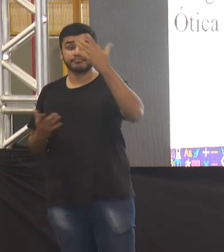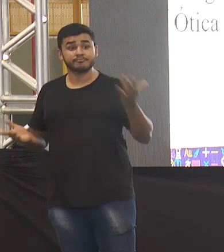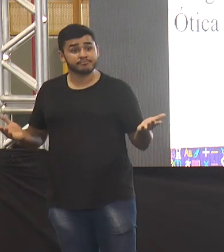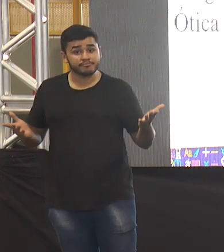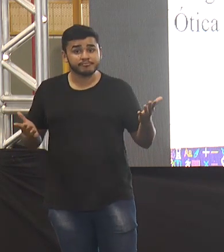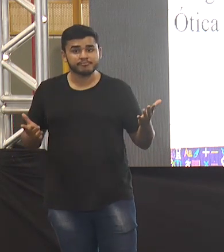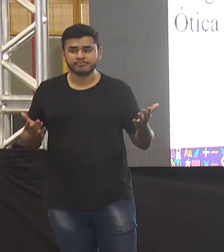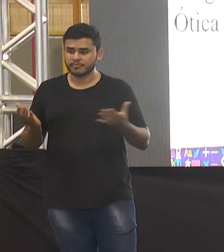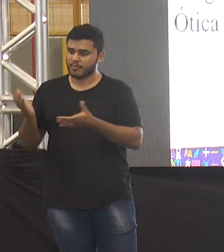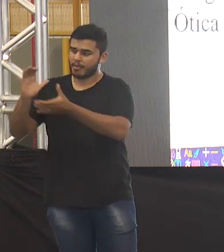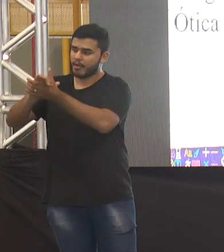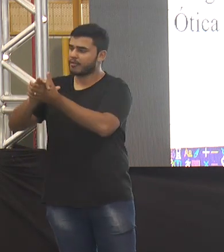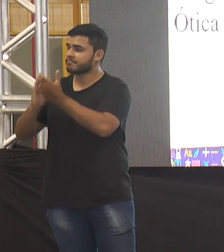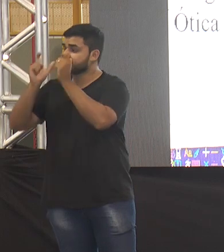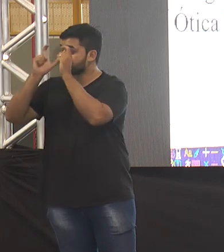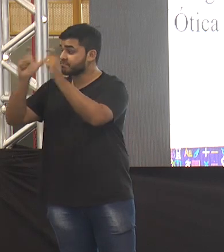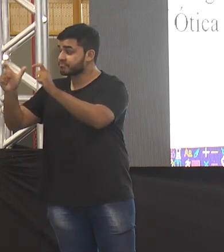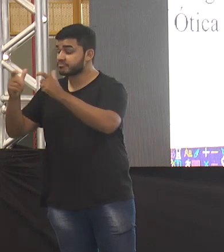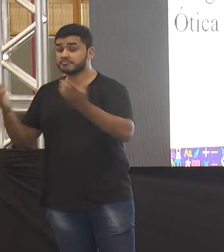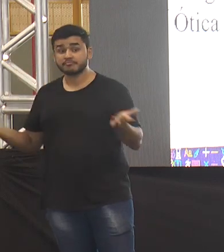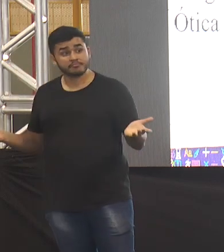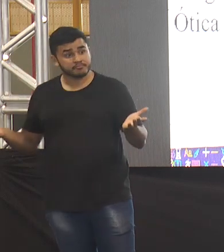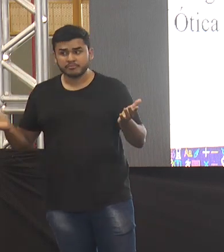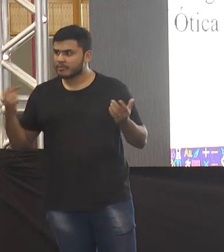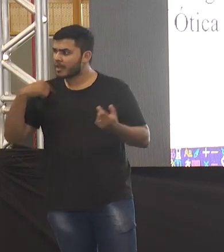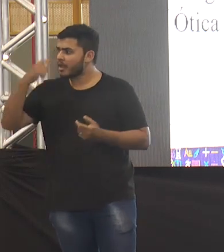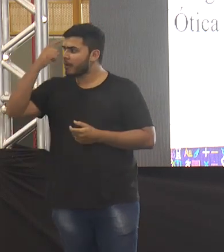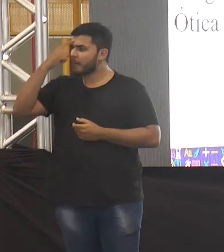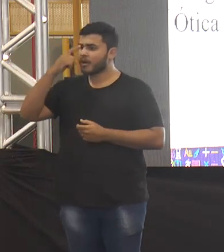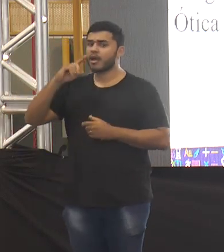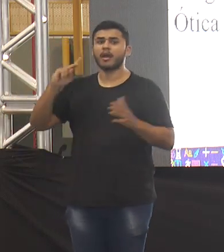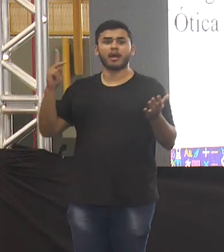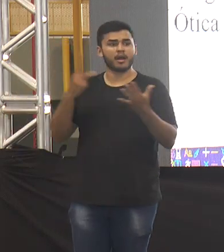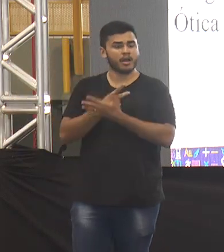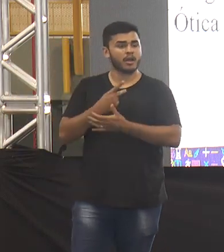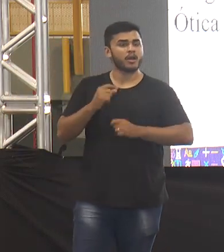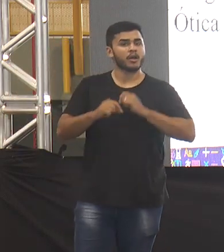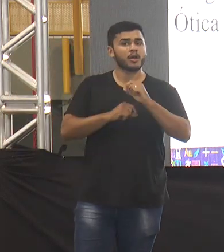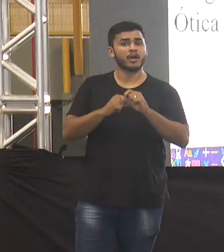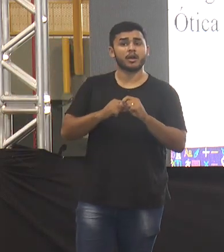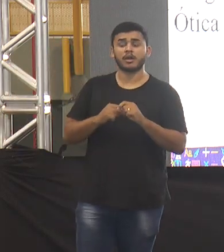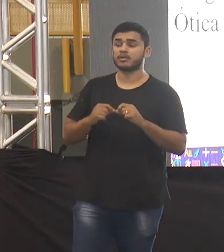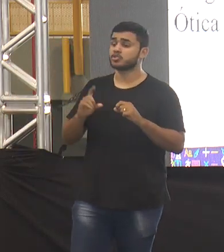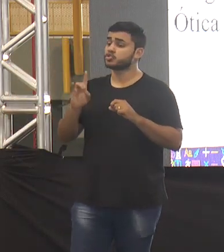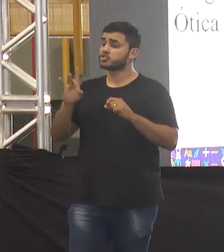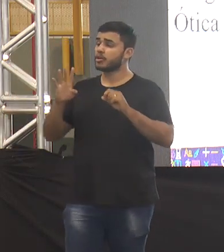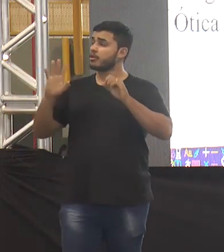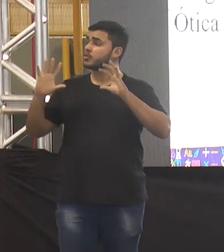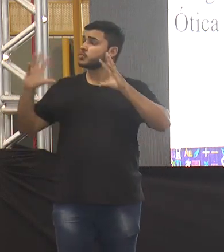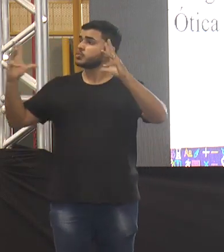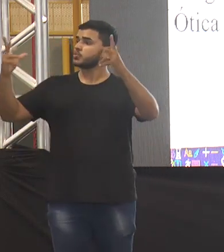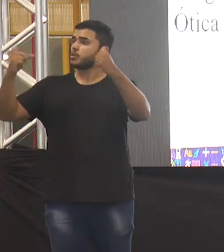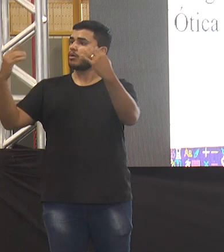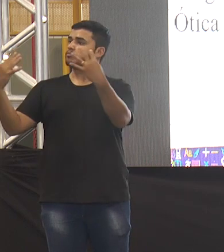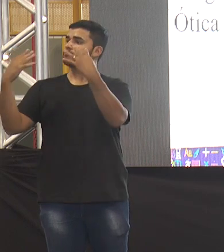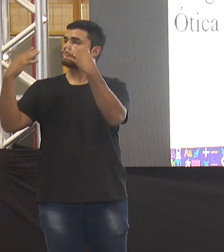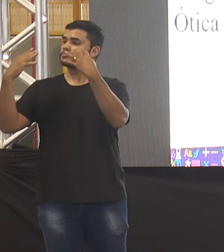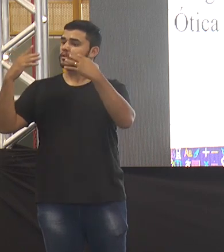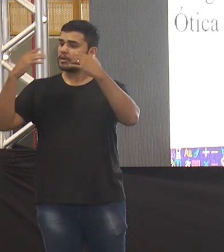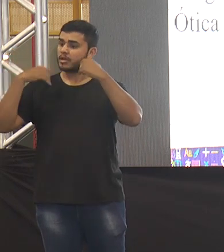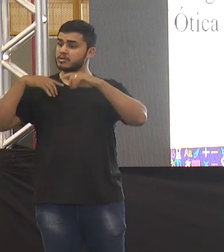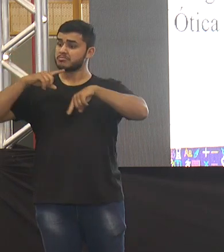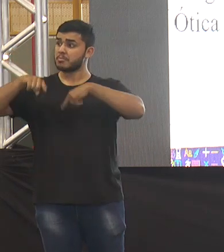é casamento por interesse, é passar uma imagem da porta para fora e outra imagem dentro de